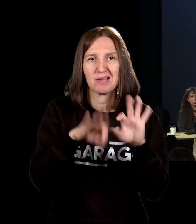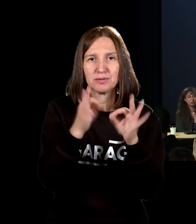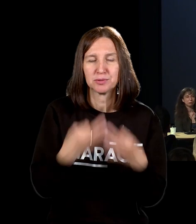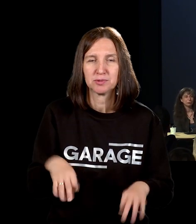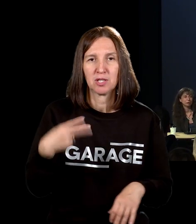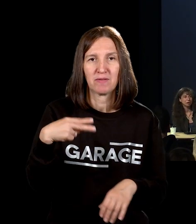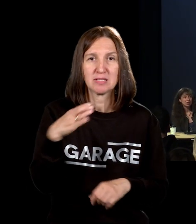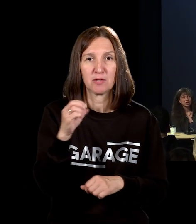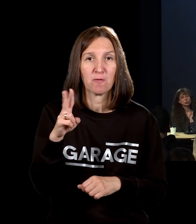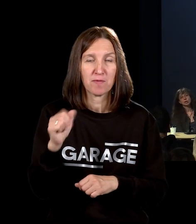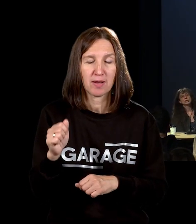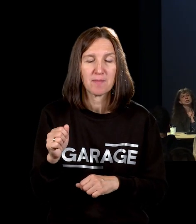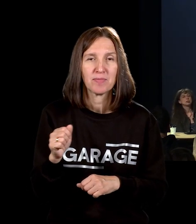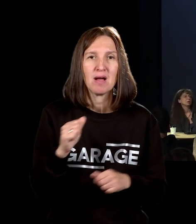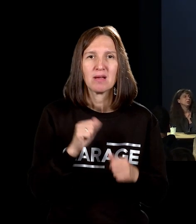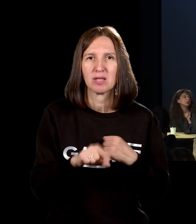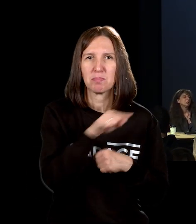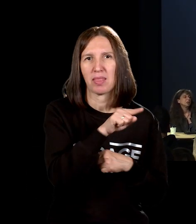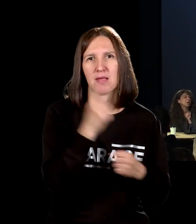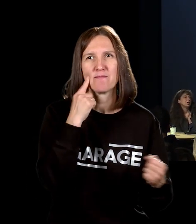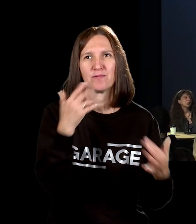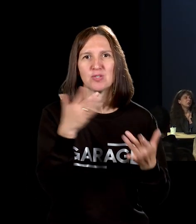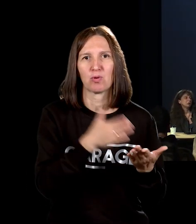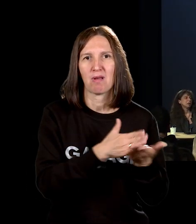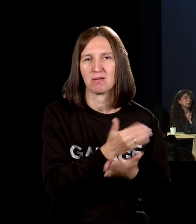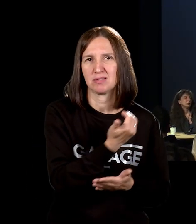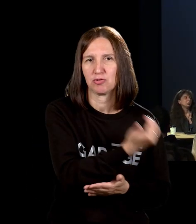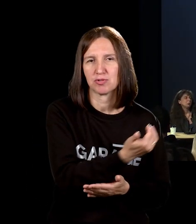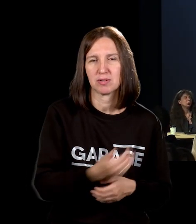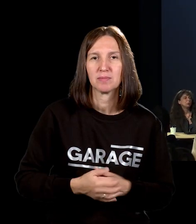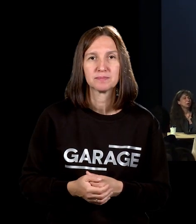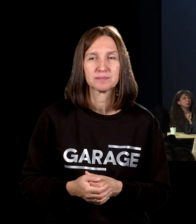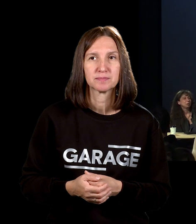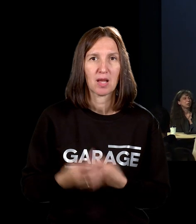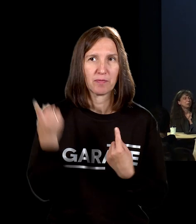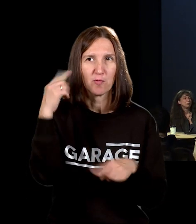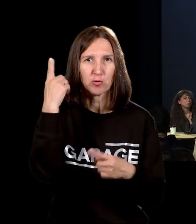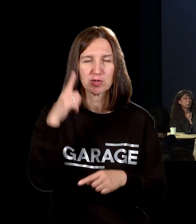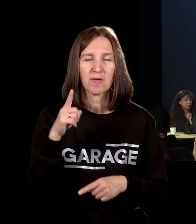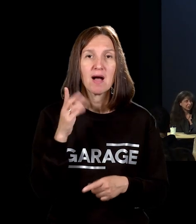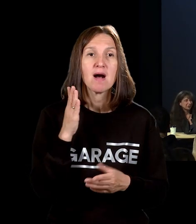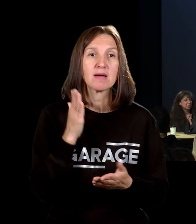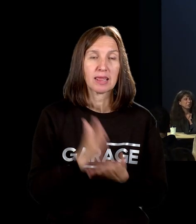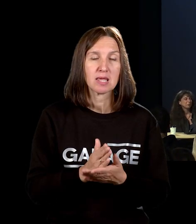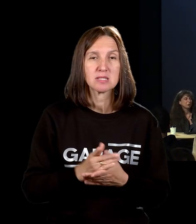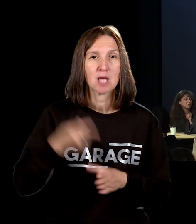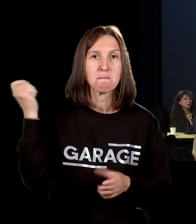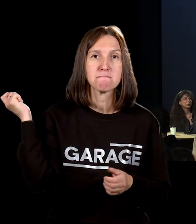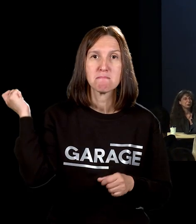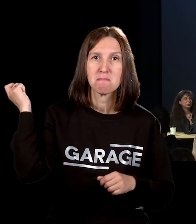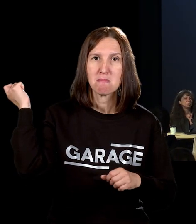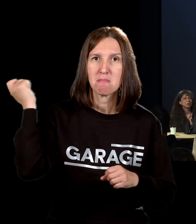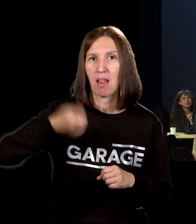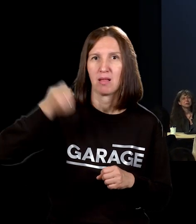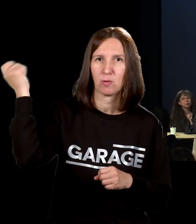20 века, в основном в сюрреалистическом контексте. Есть молоток, который бьет по мозгам, в